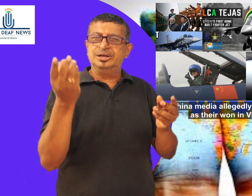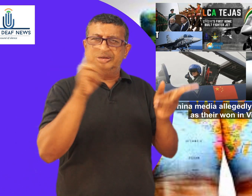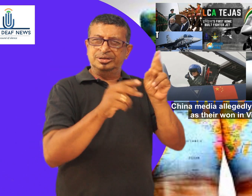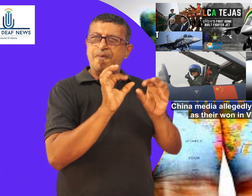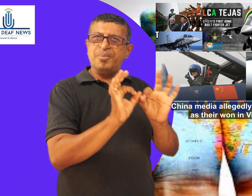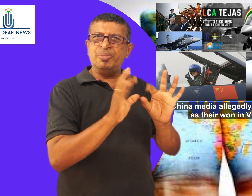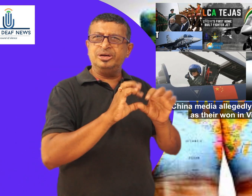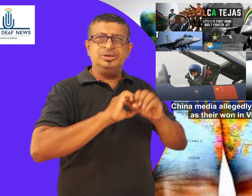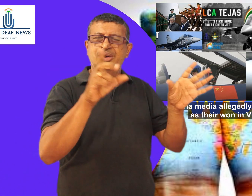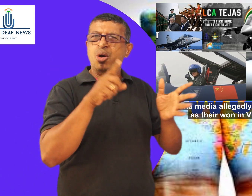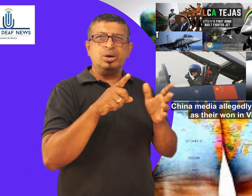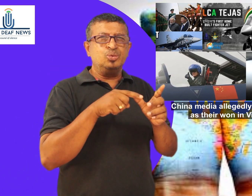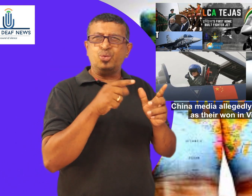है हुए